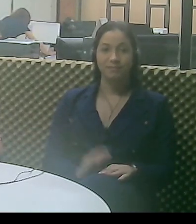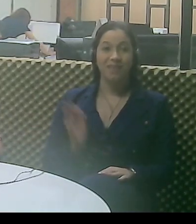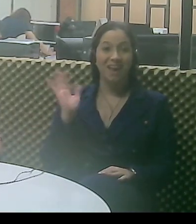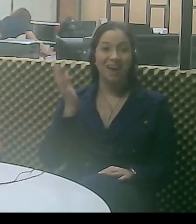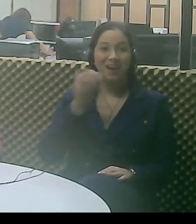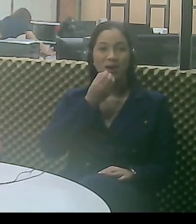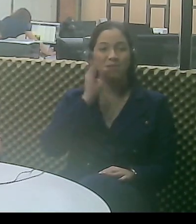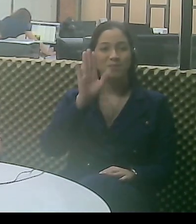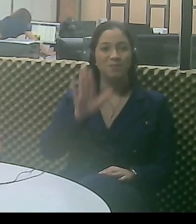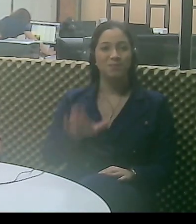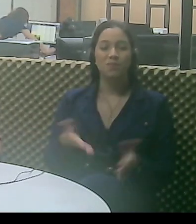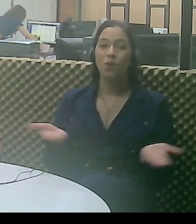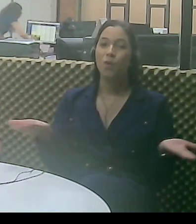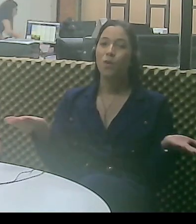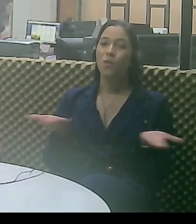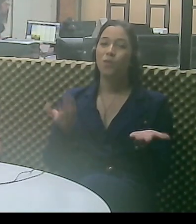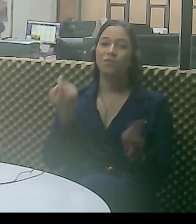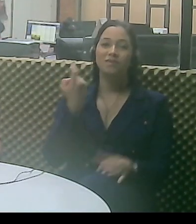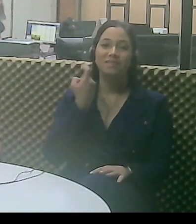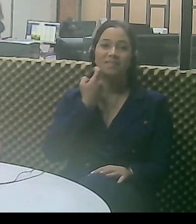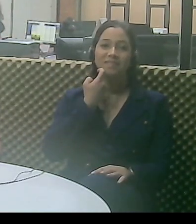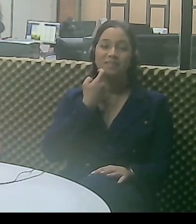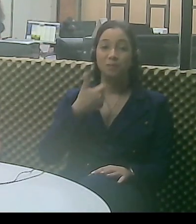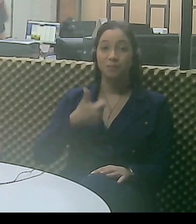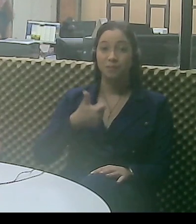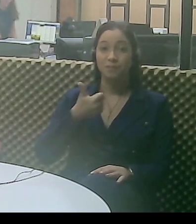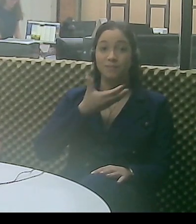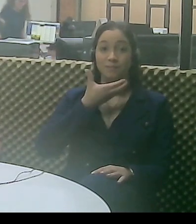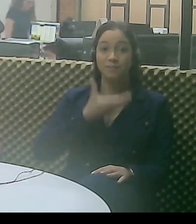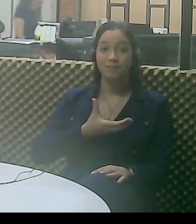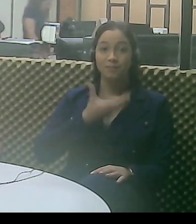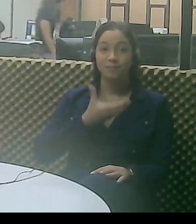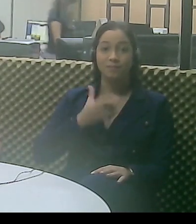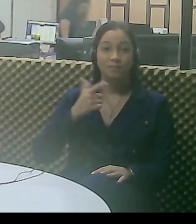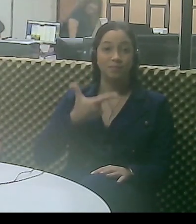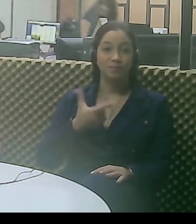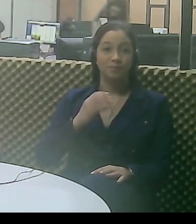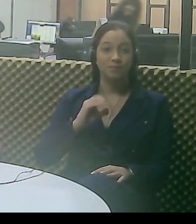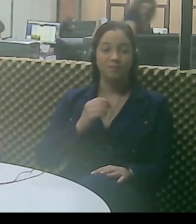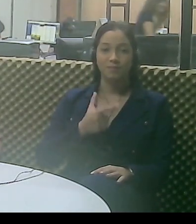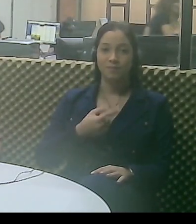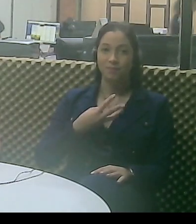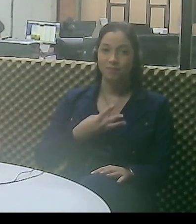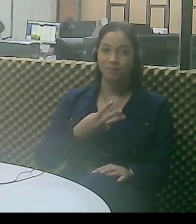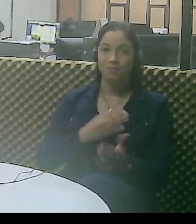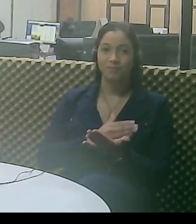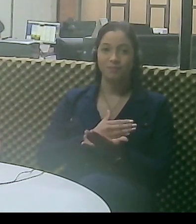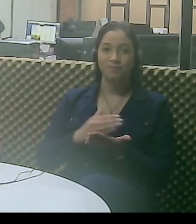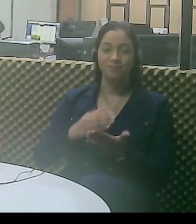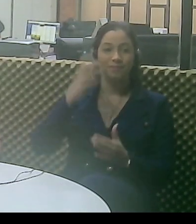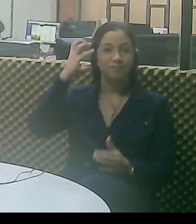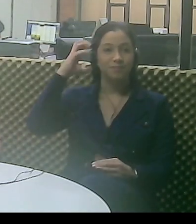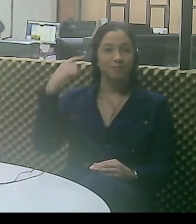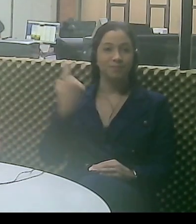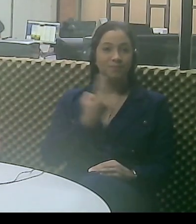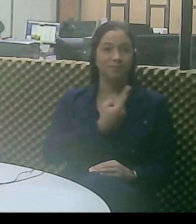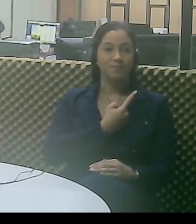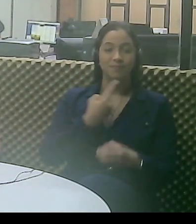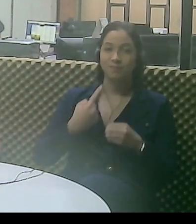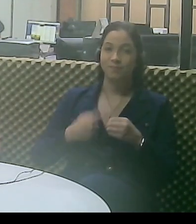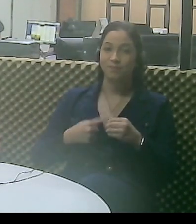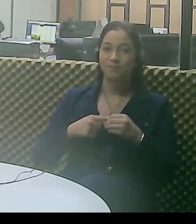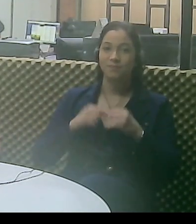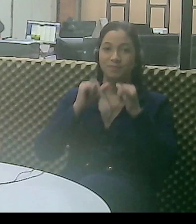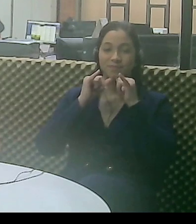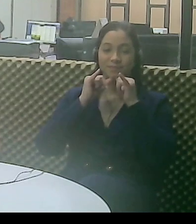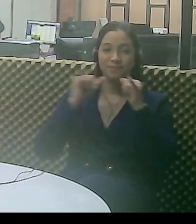Olá, boa tarde. Hoje é sexta-feira, dia 1 de dezembro de 2023. Está no ar a Rádio Nossa Cidade